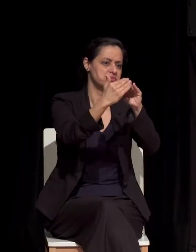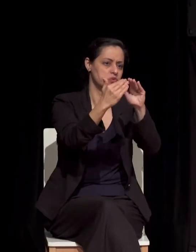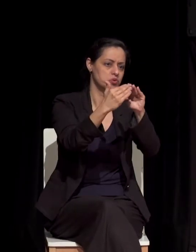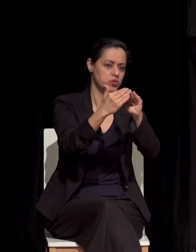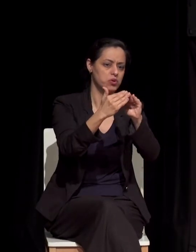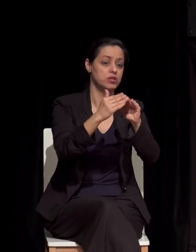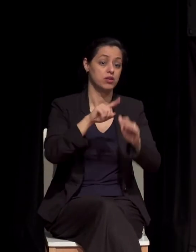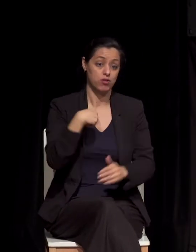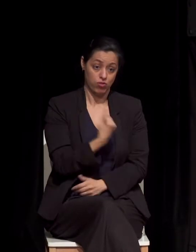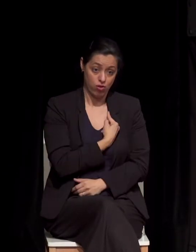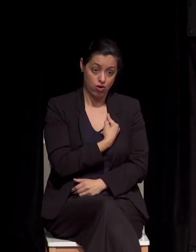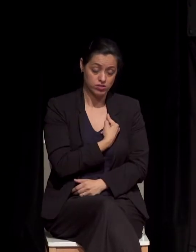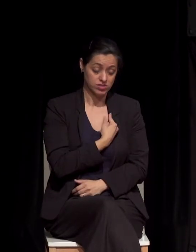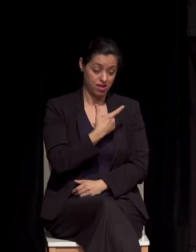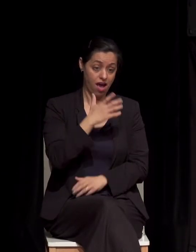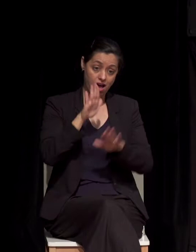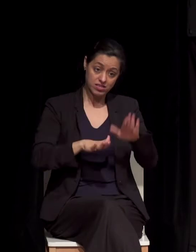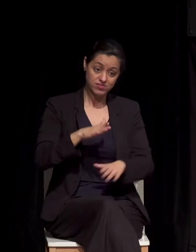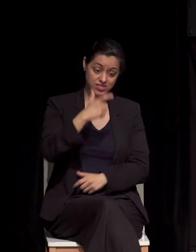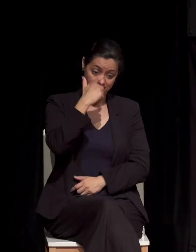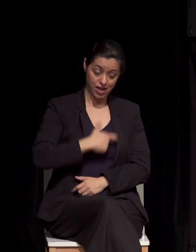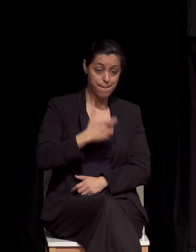pé na África.